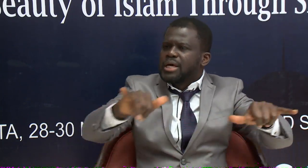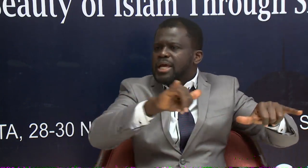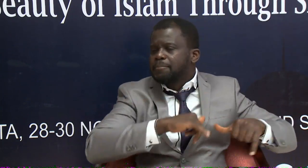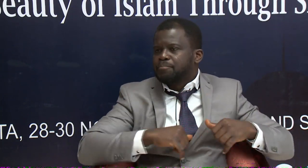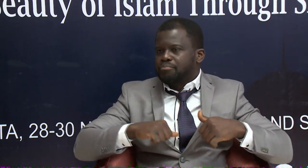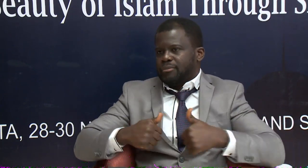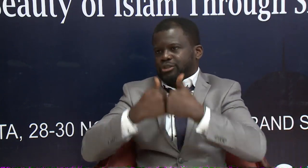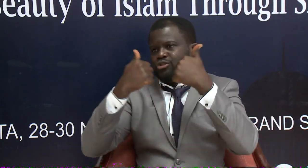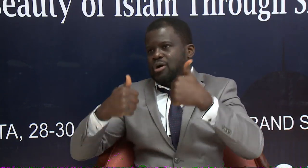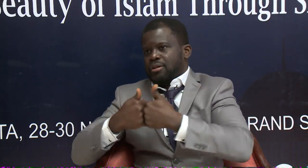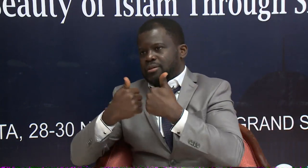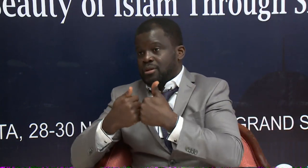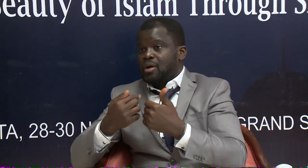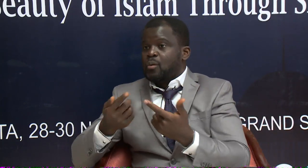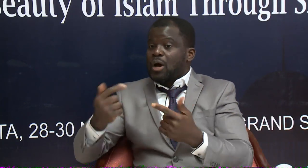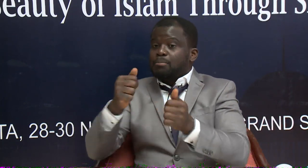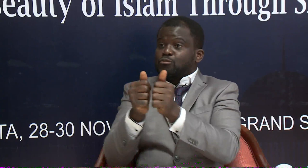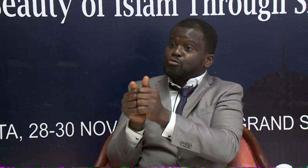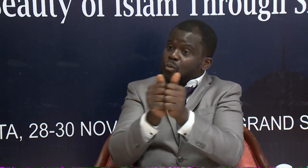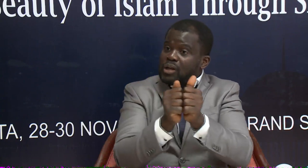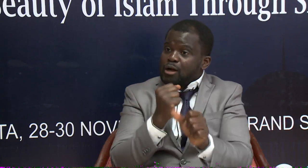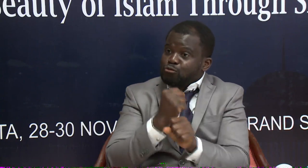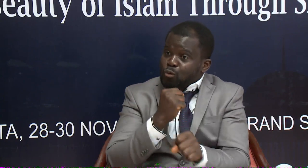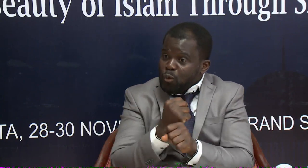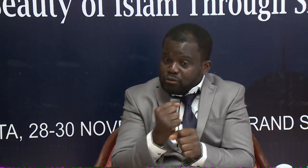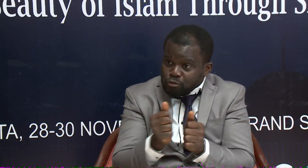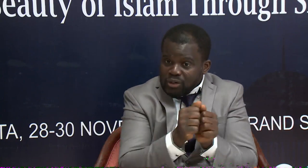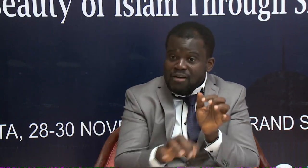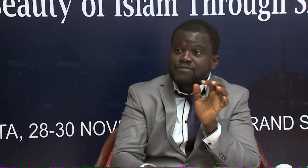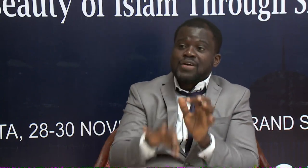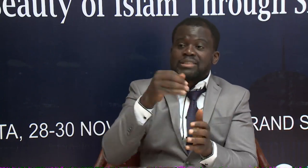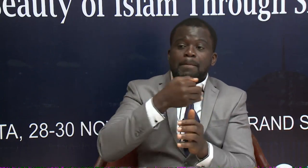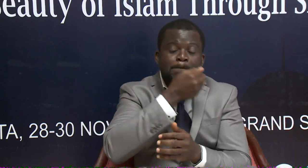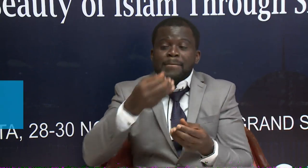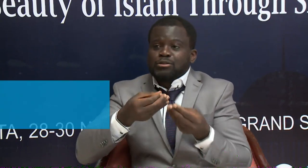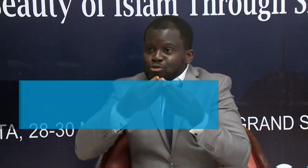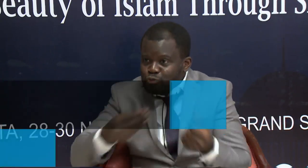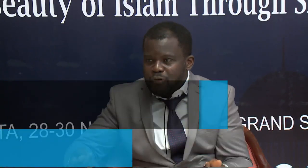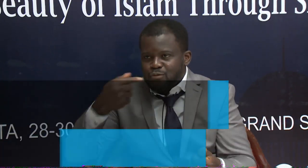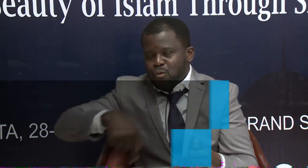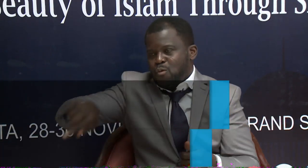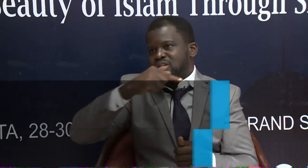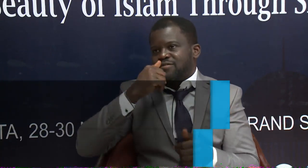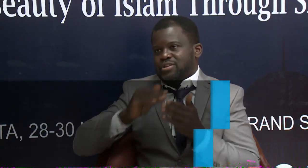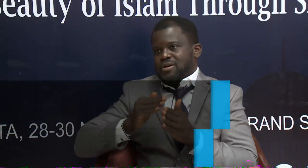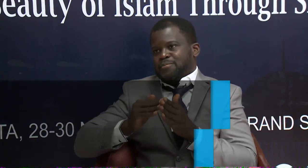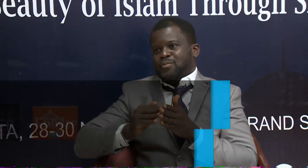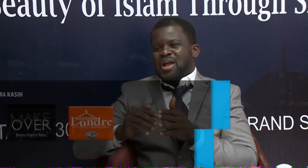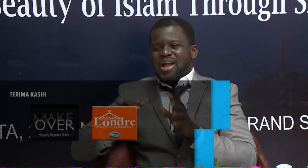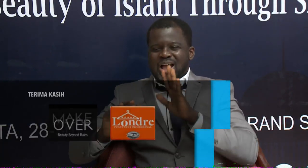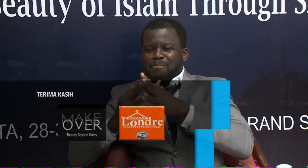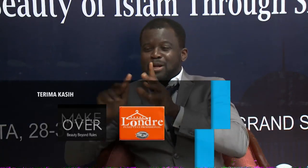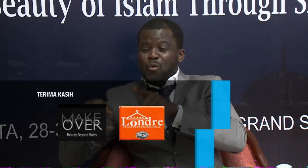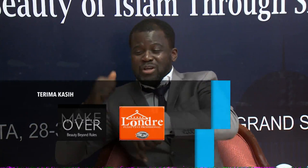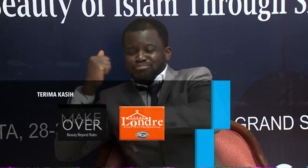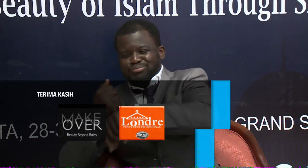does not matter where they are. We all have the same challenges and we need to work together to find the